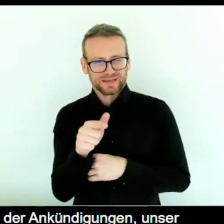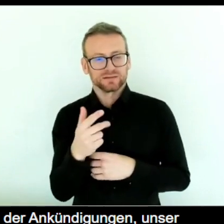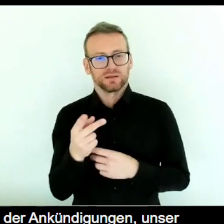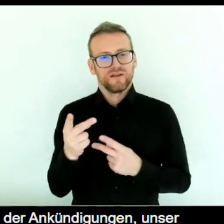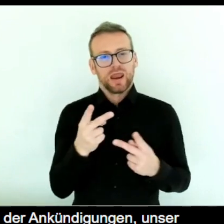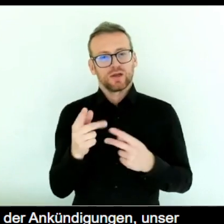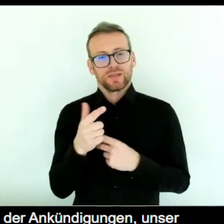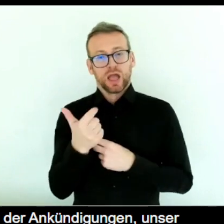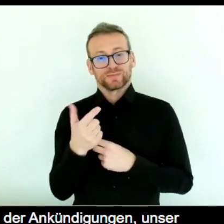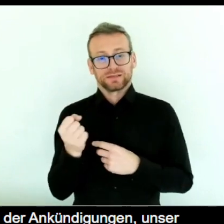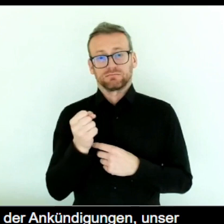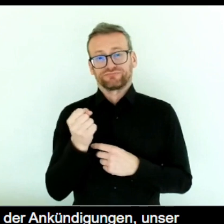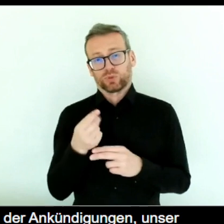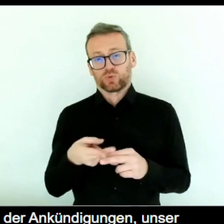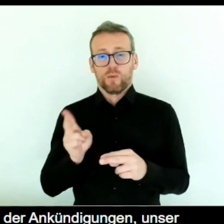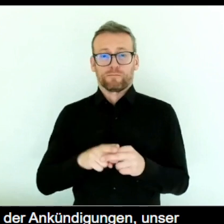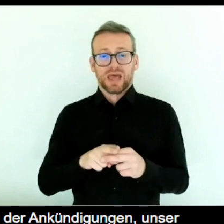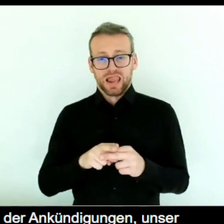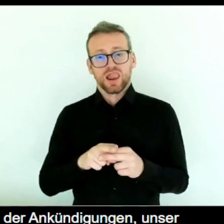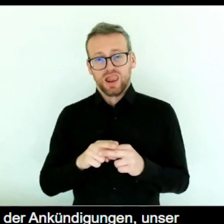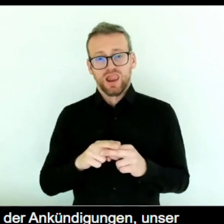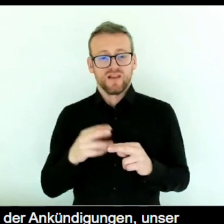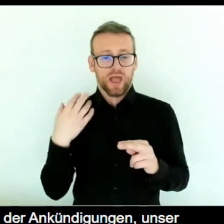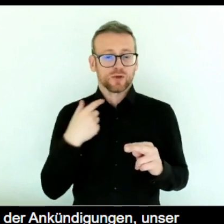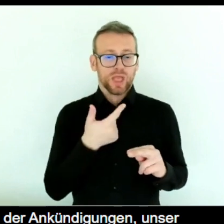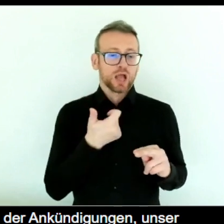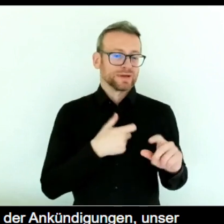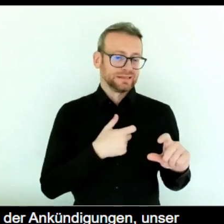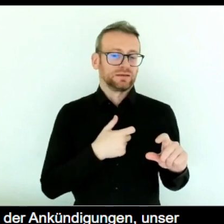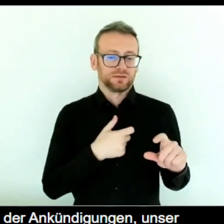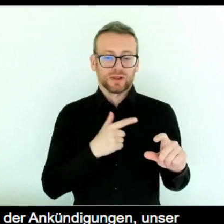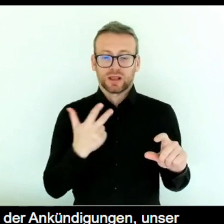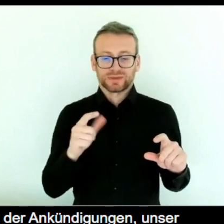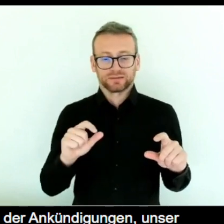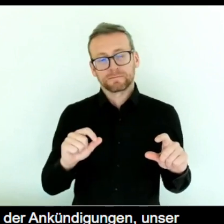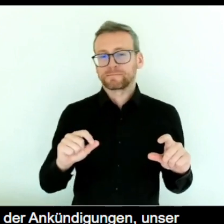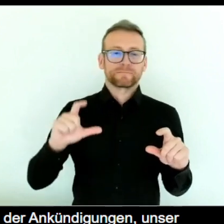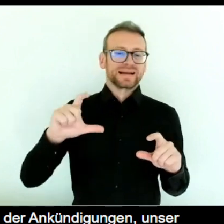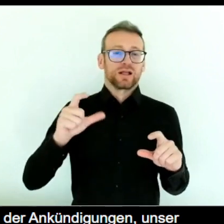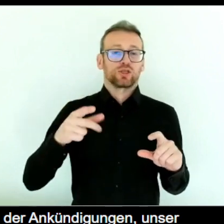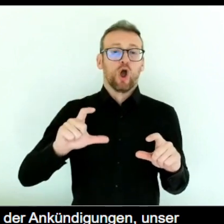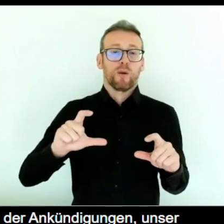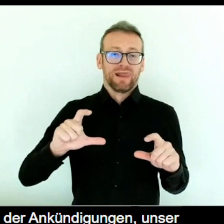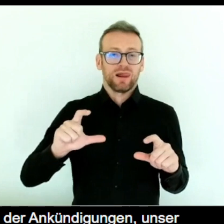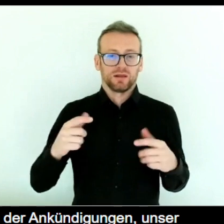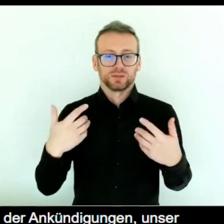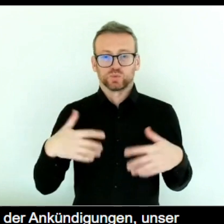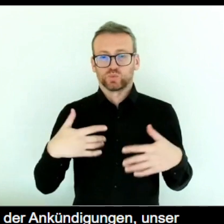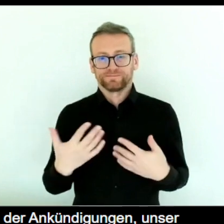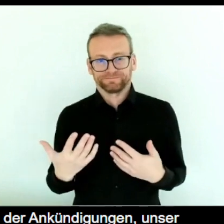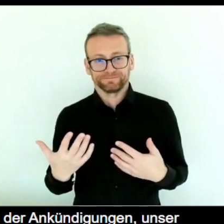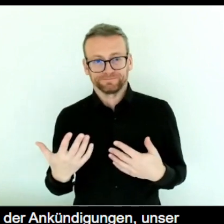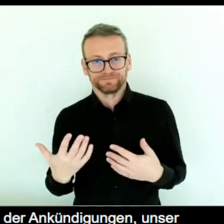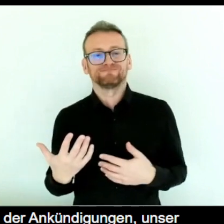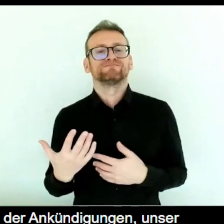Massenprogramm haben und jeder holt ein paar hundert Euro ab. Sondern wenn es hier wirklich an die Existenznot geht und wenn seine